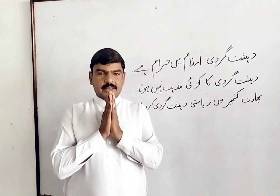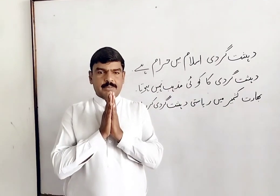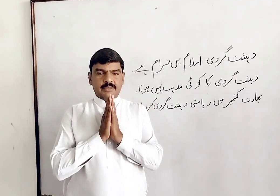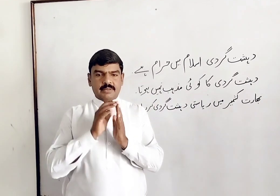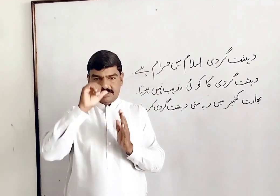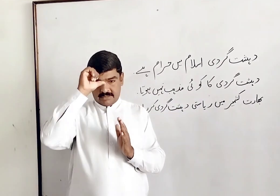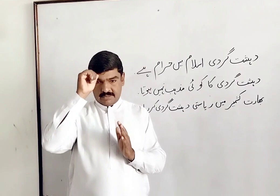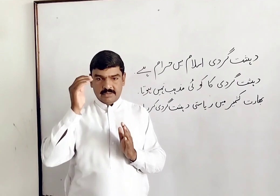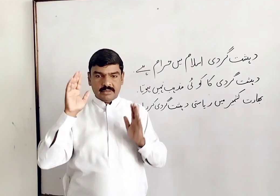मजहब